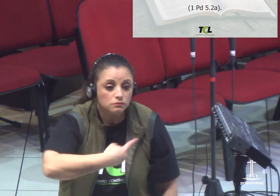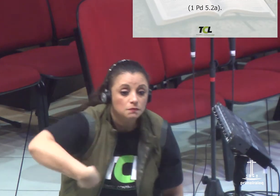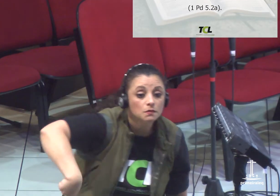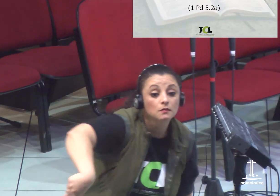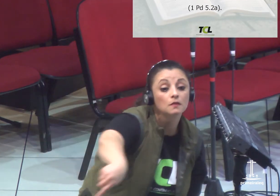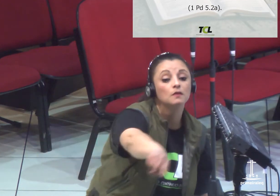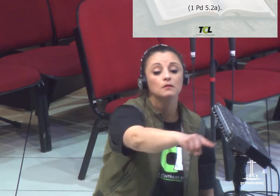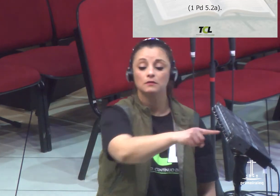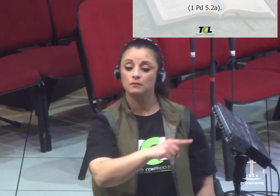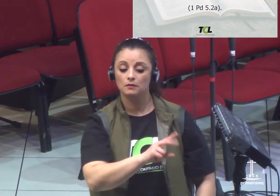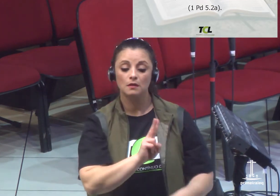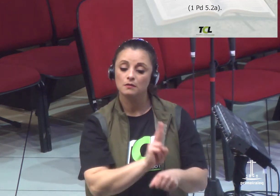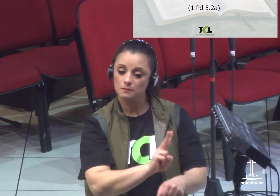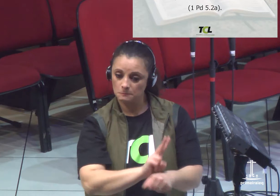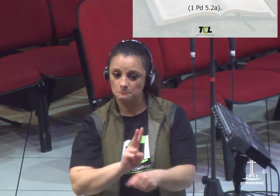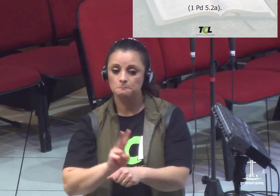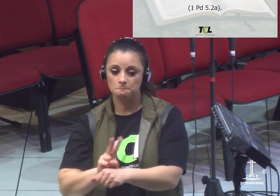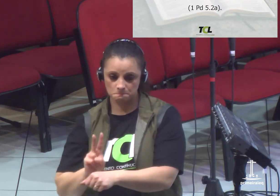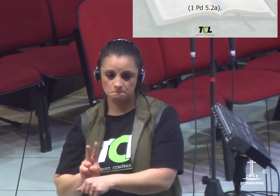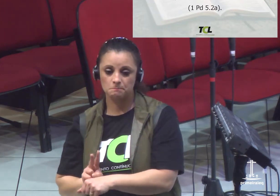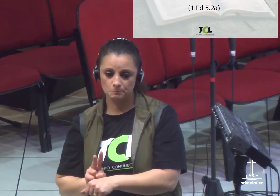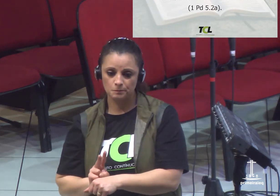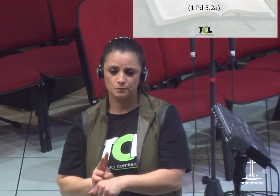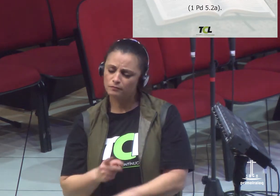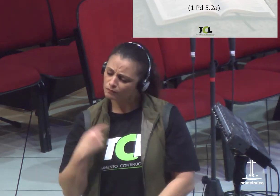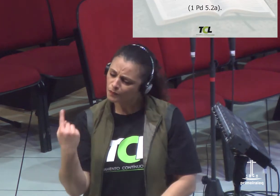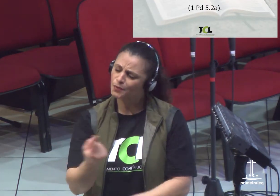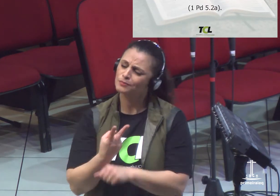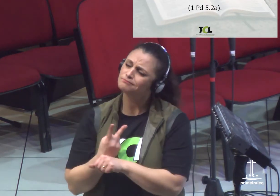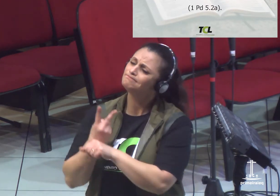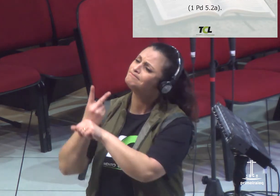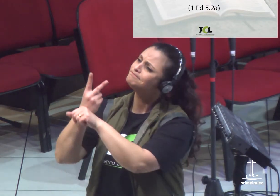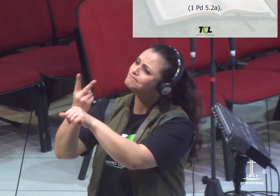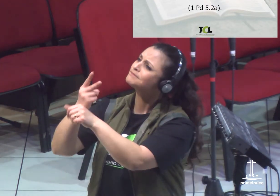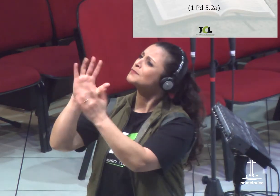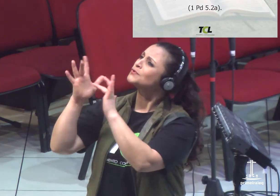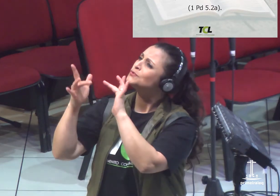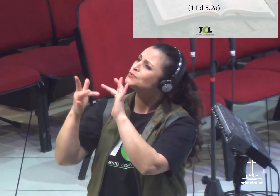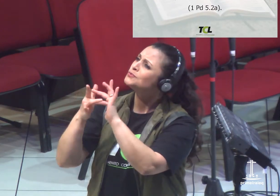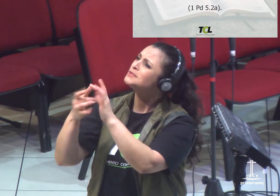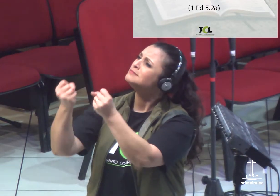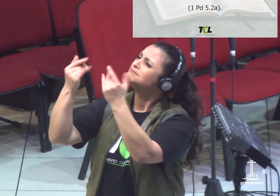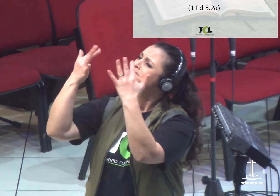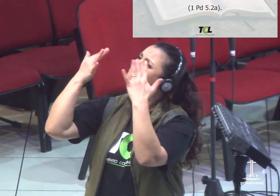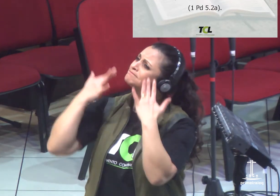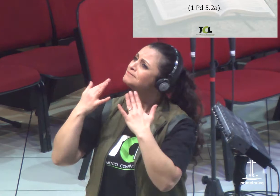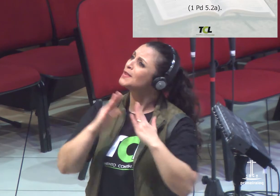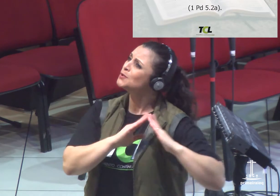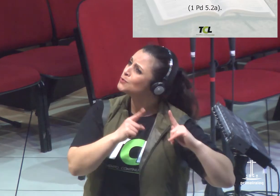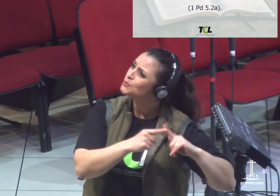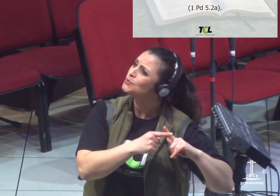o trabalho do pastoreio. Que a gente busque ser a igreja que Jesus deseja que sejamos. Uma